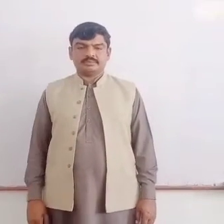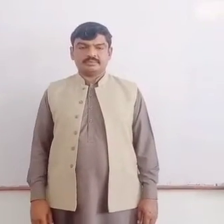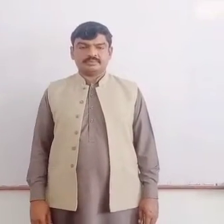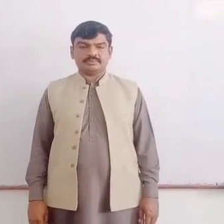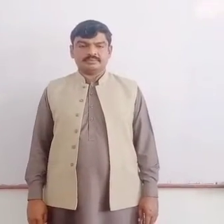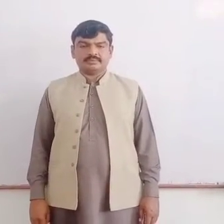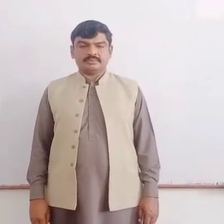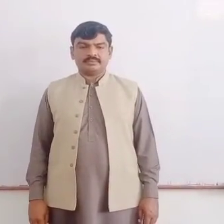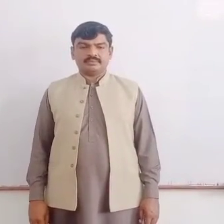कंबल,